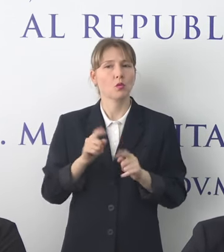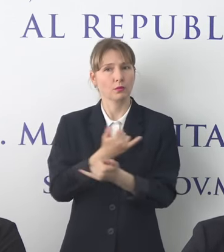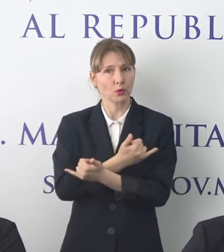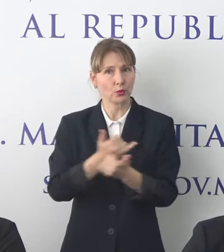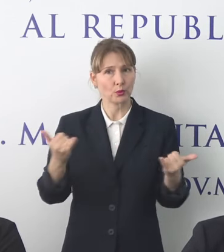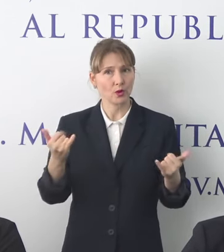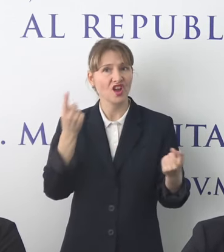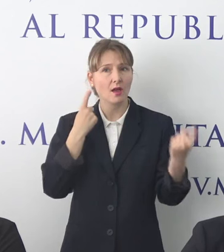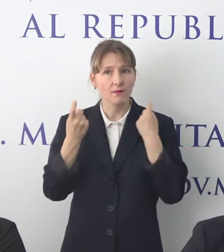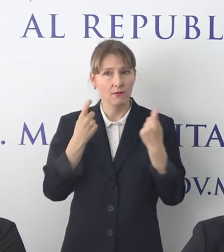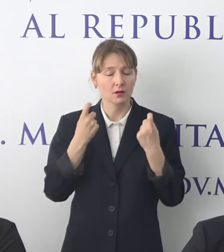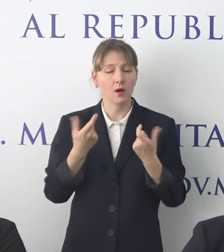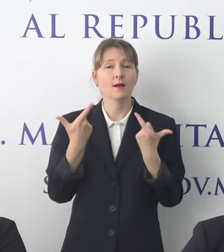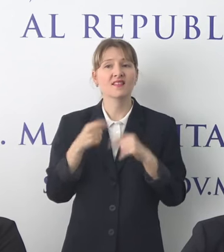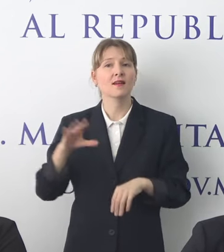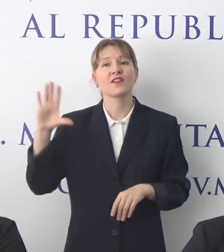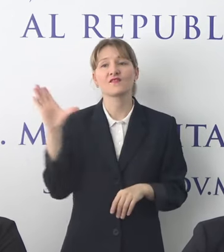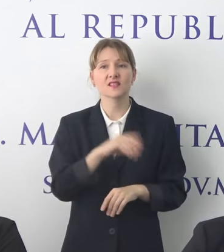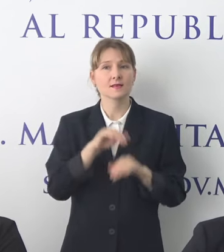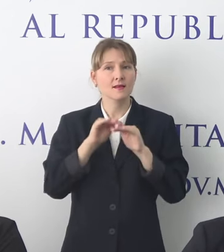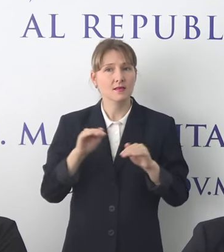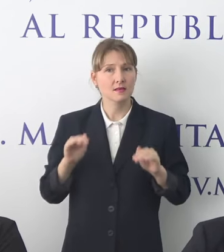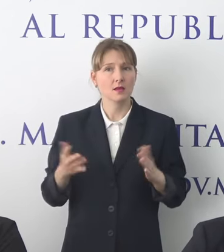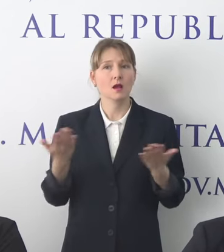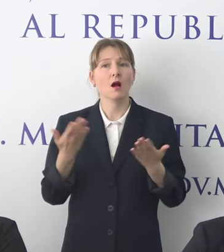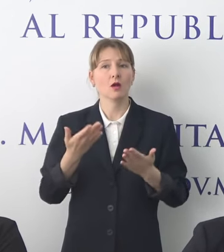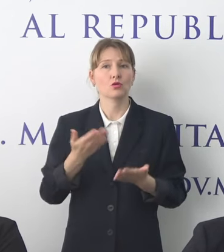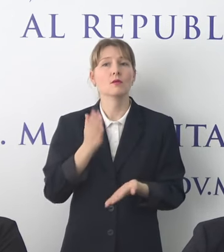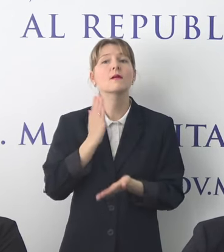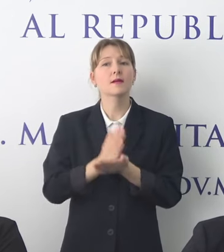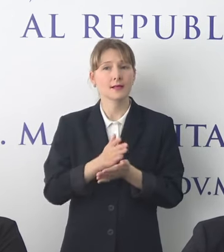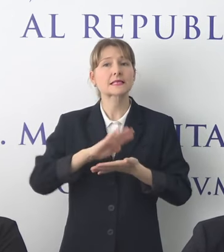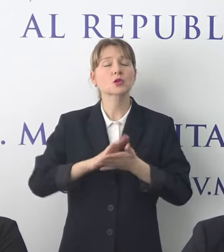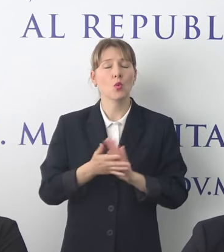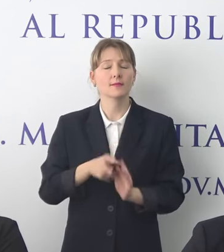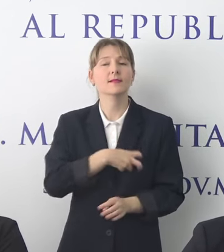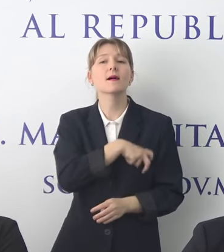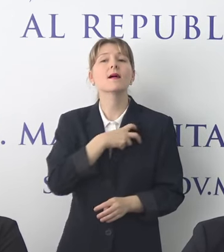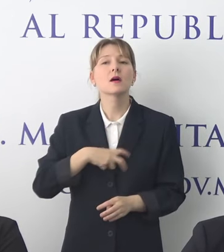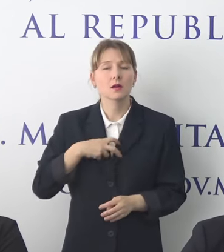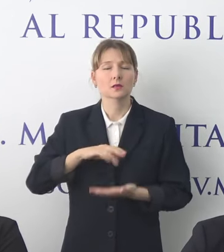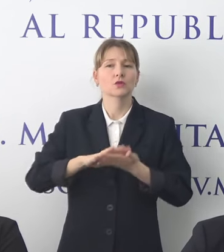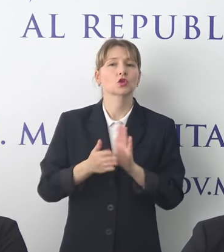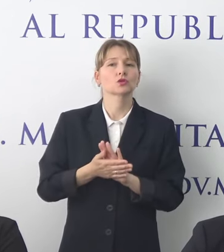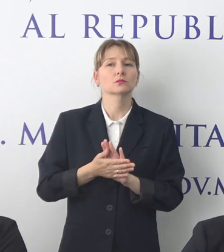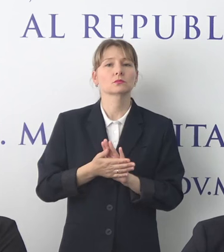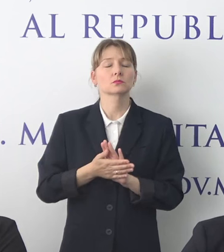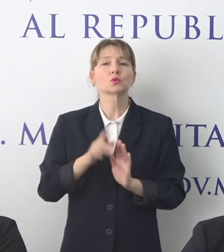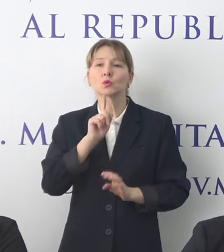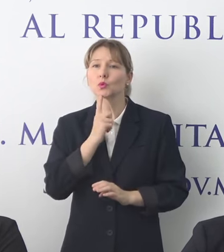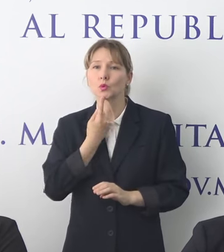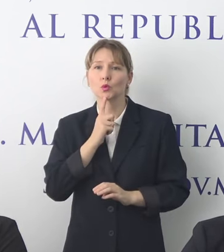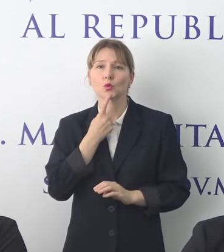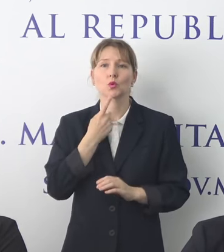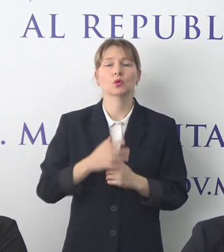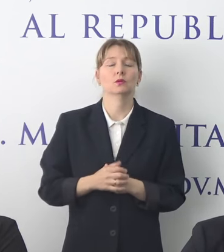în care toți copiii care se află în situații de risc, în situații dificile, va fi